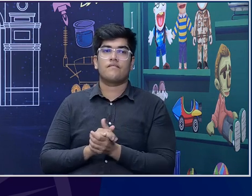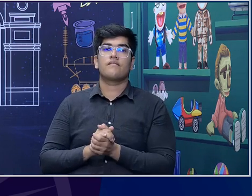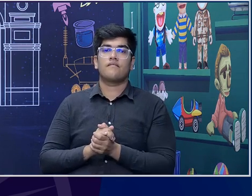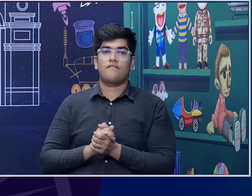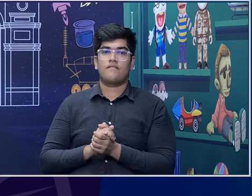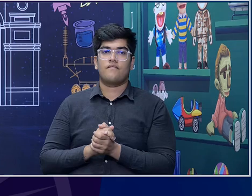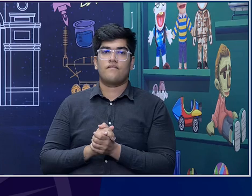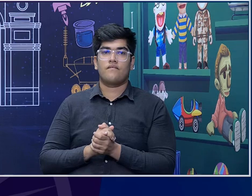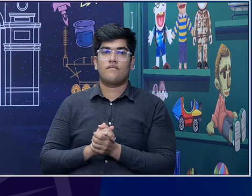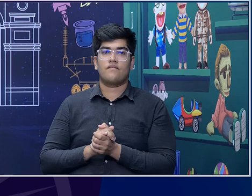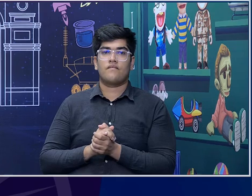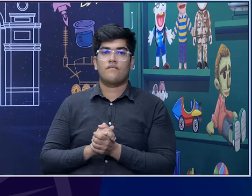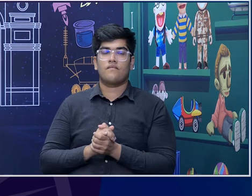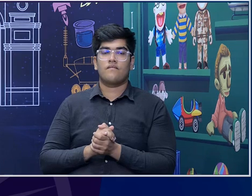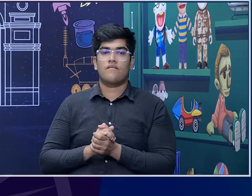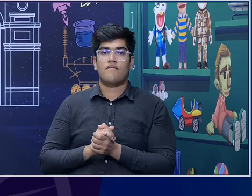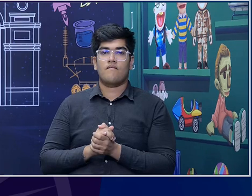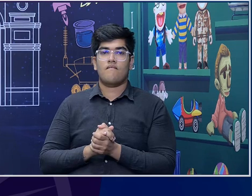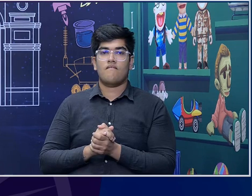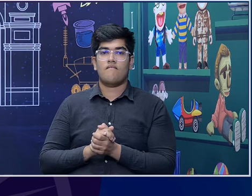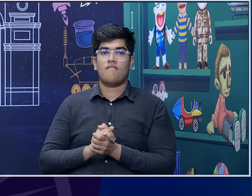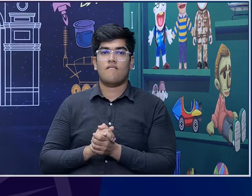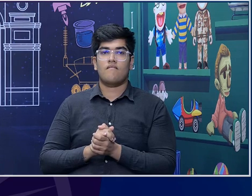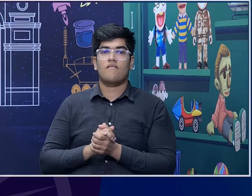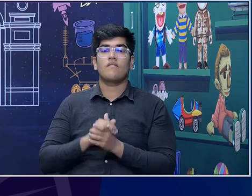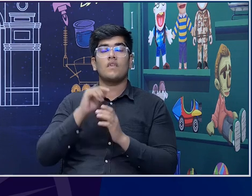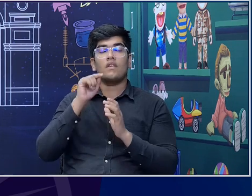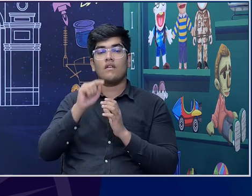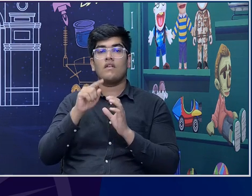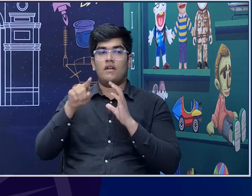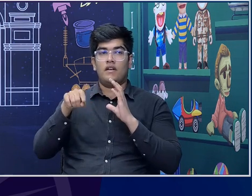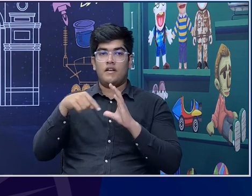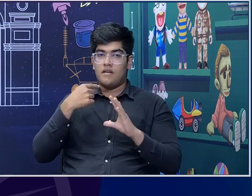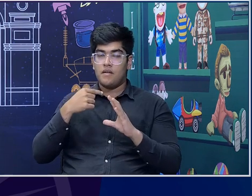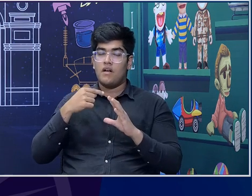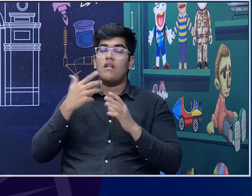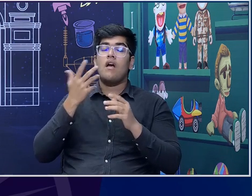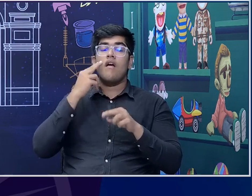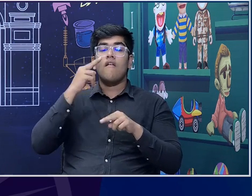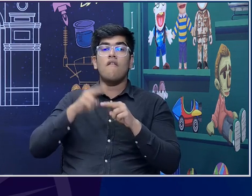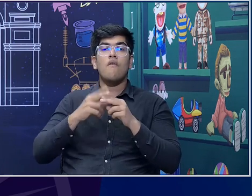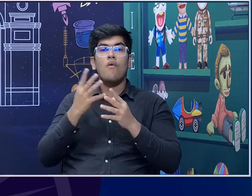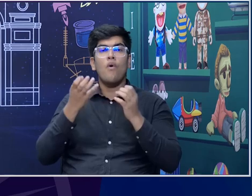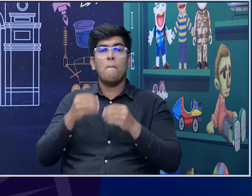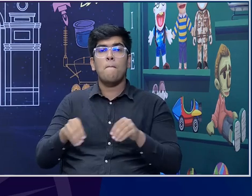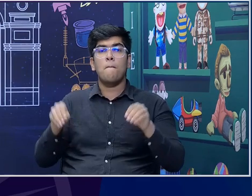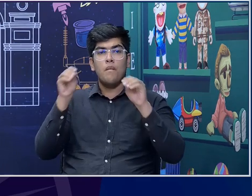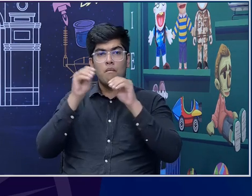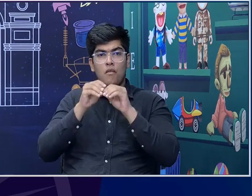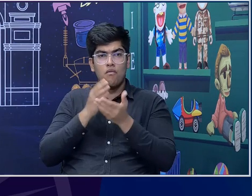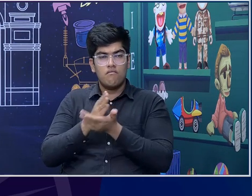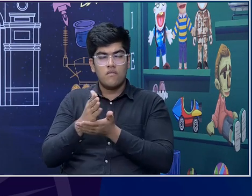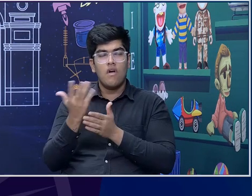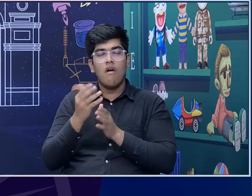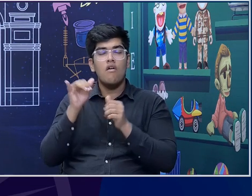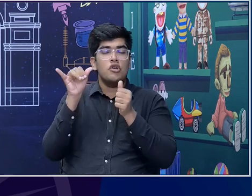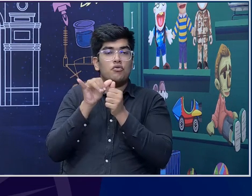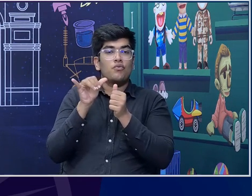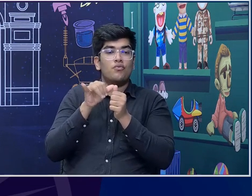rate ciet.nic.in एक और जरिया एक और माध्यम हम तक पहुँचने का वो है हमारा यूटीब चैनल